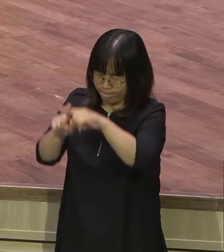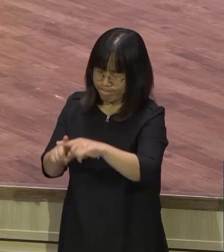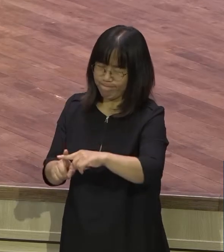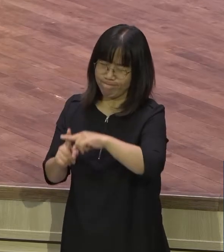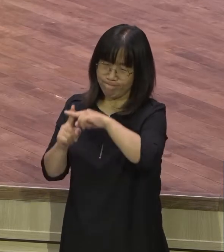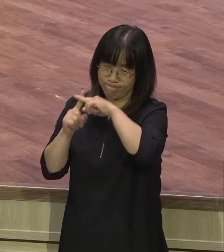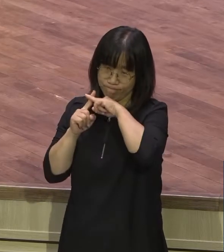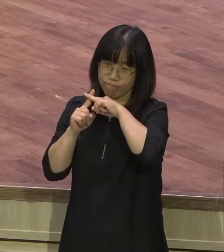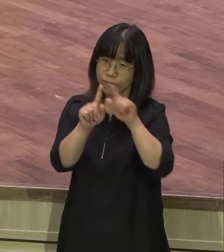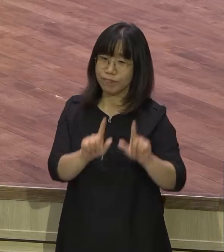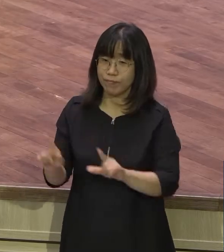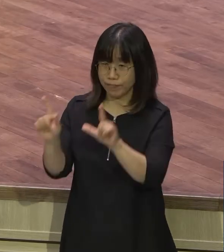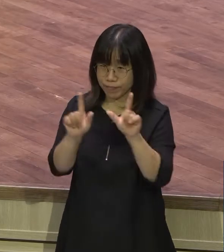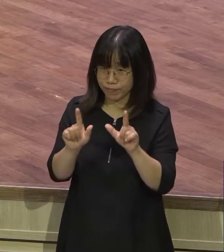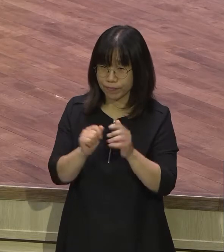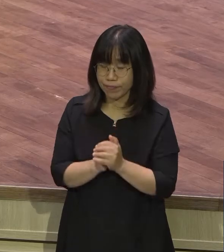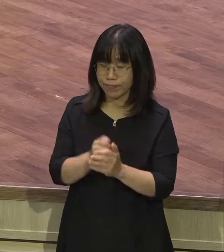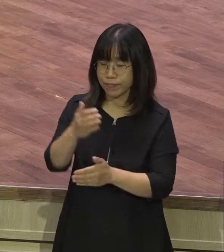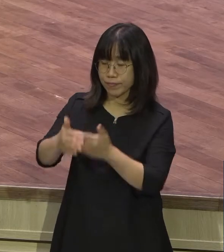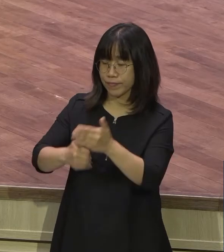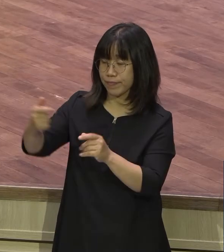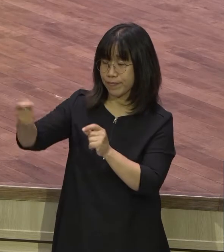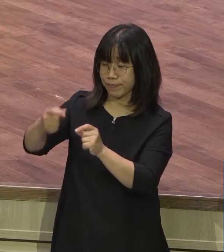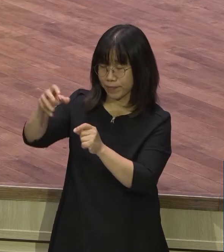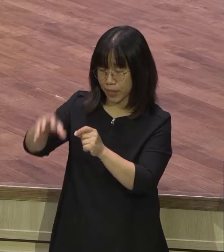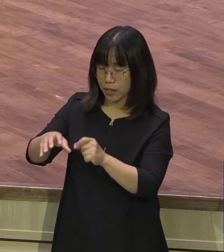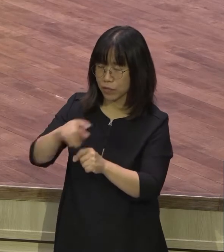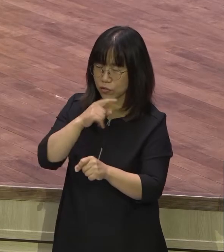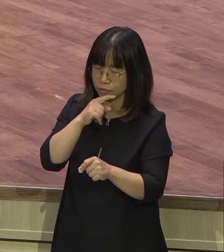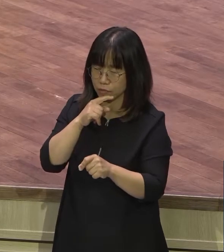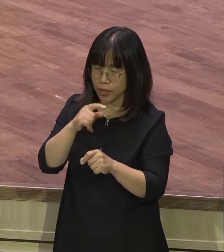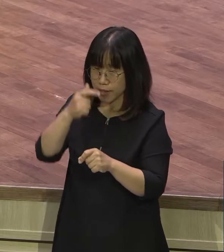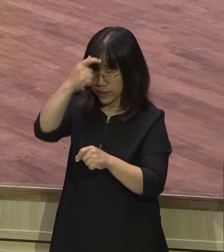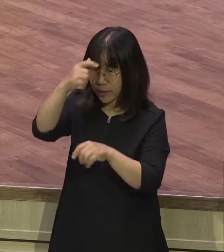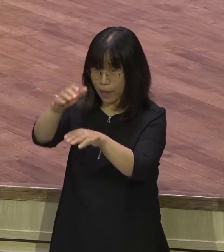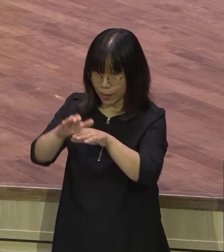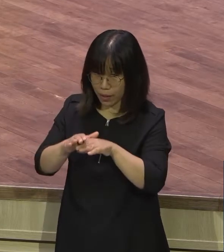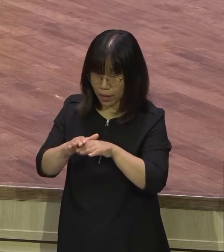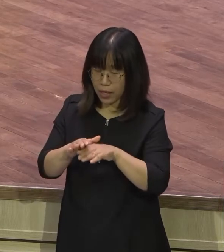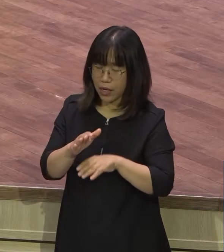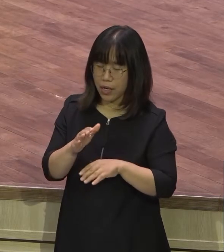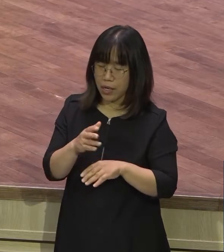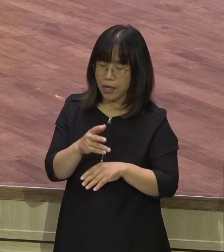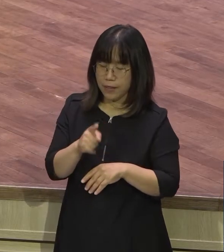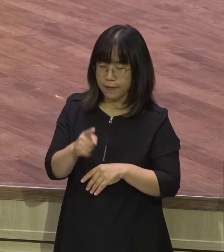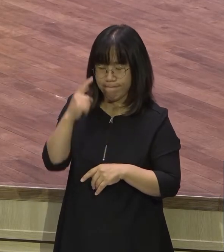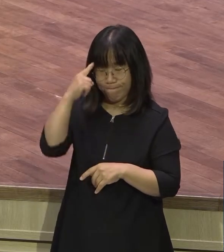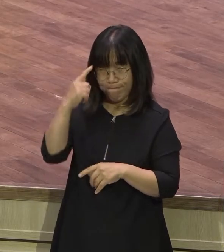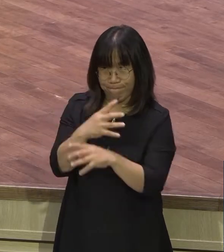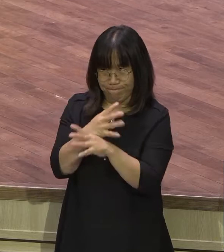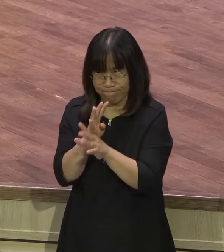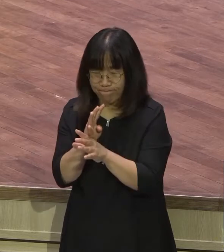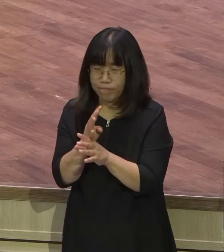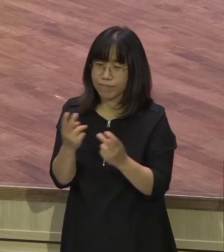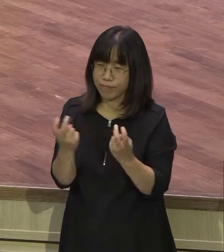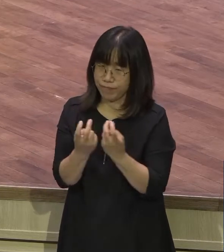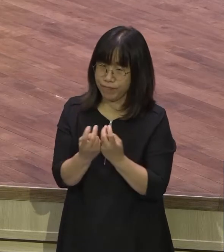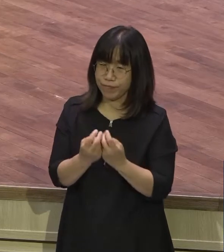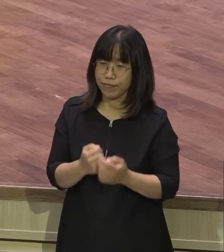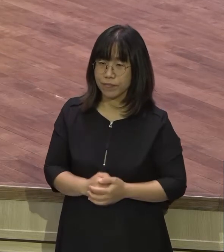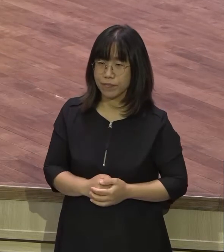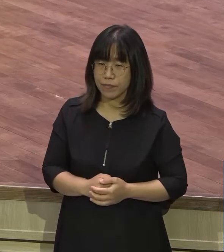기본적으로. 그렇게 하나님 앞에 그것이 깨어있는 방법이에요. 세상에 살라고 하면 휩쓸이 살라고 하면